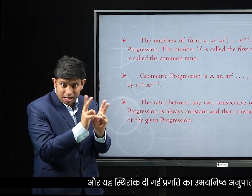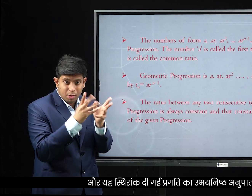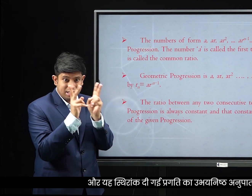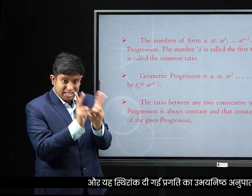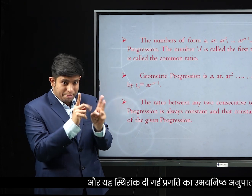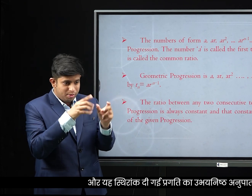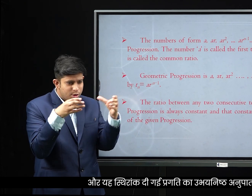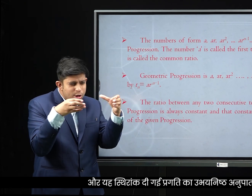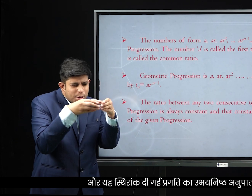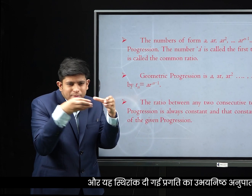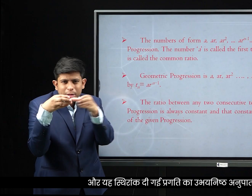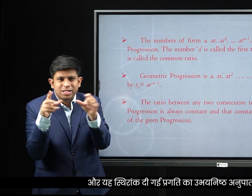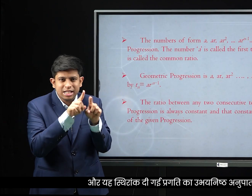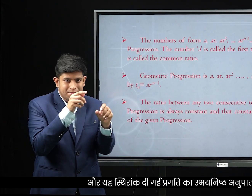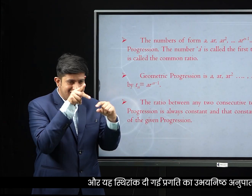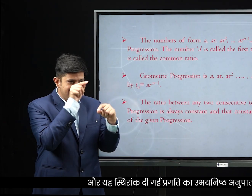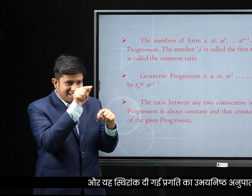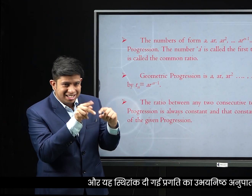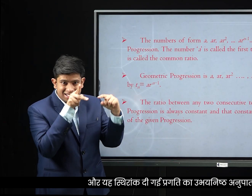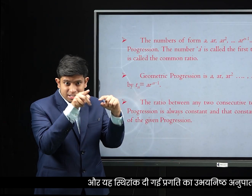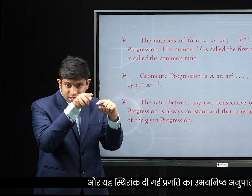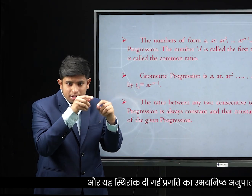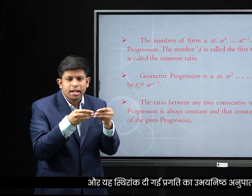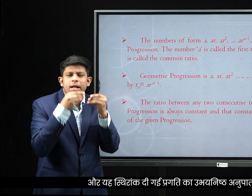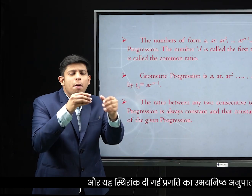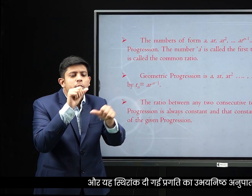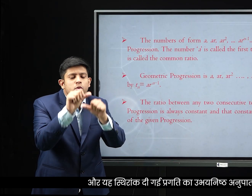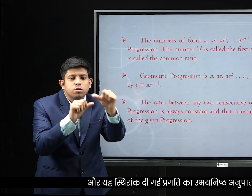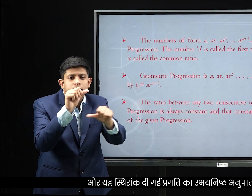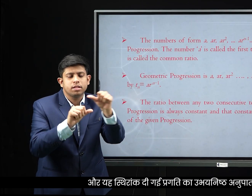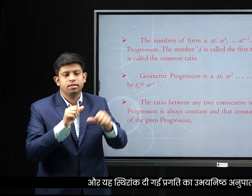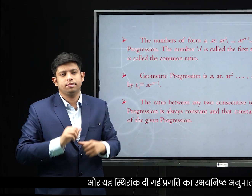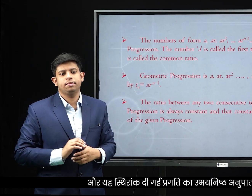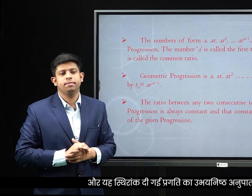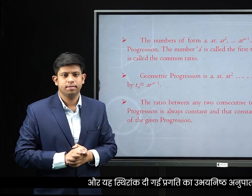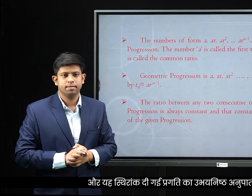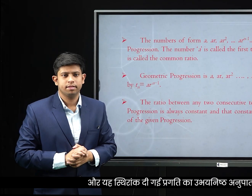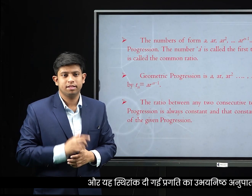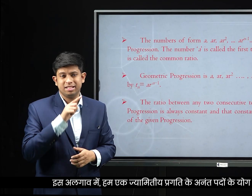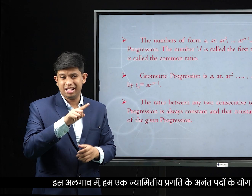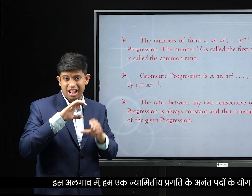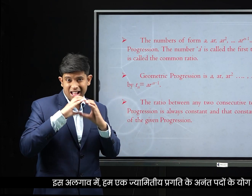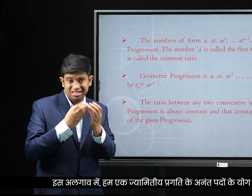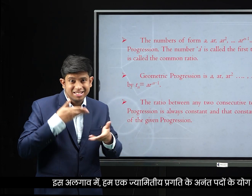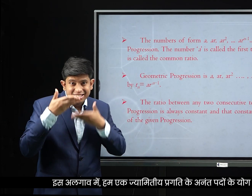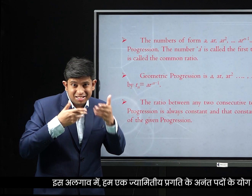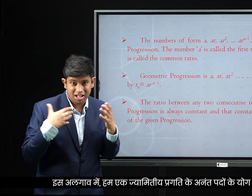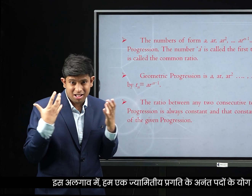स्थिरांक दी गई प्रगति का उभयनिष्ठ अनुपात होता है। इस अलगाव में